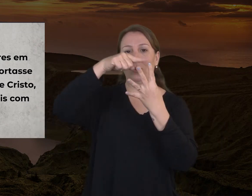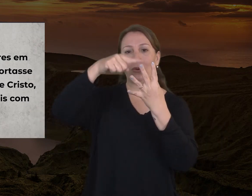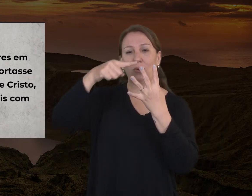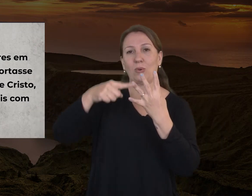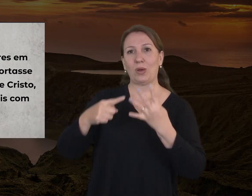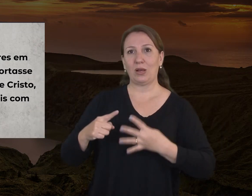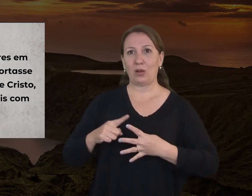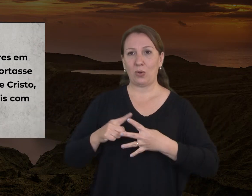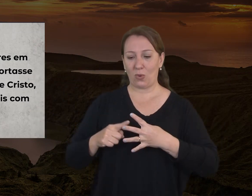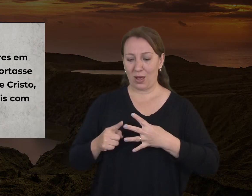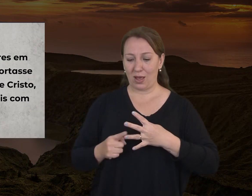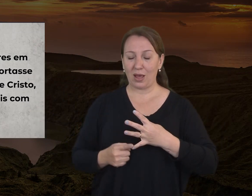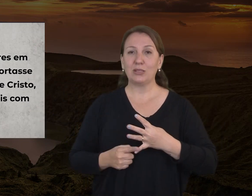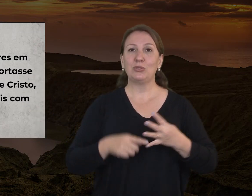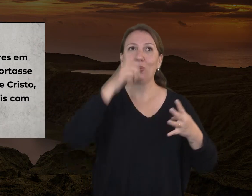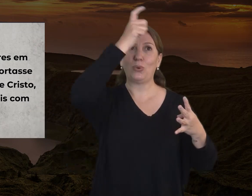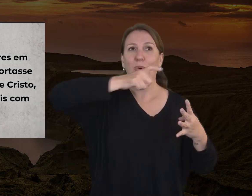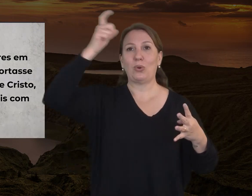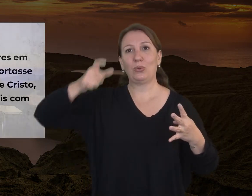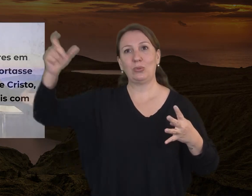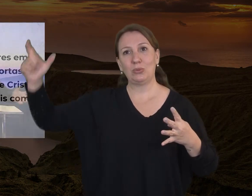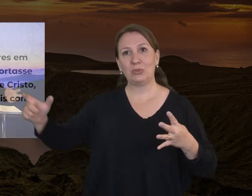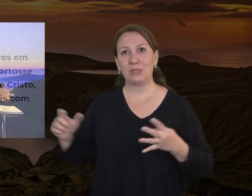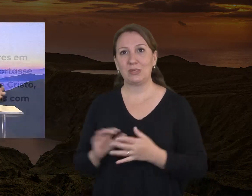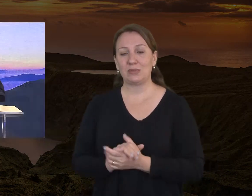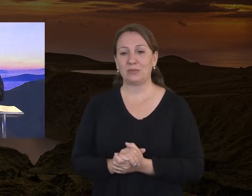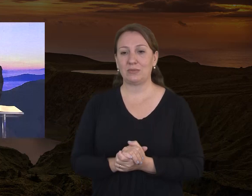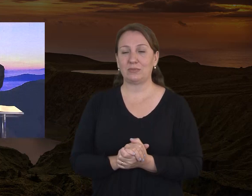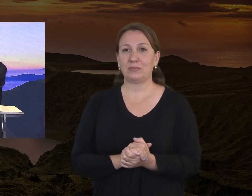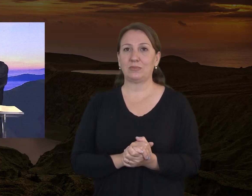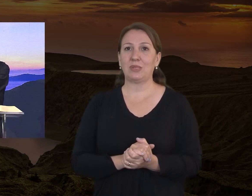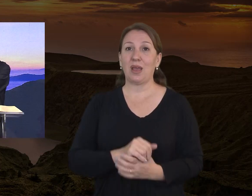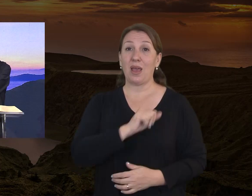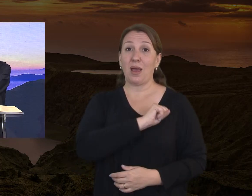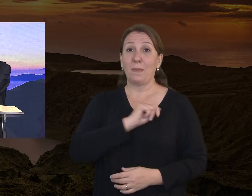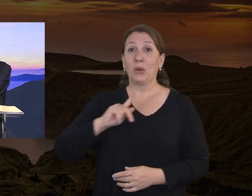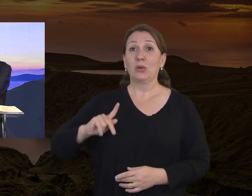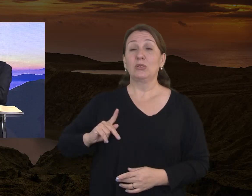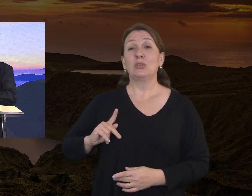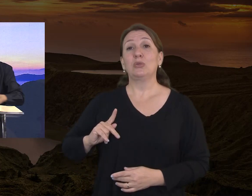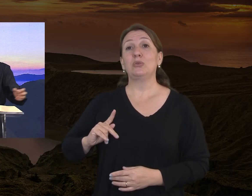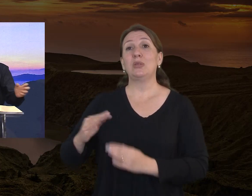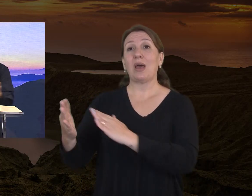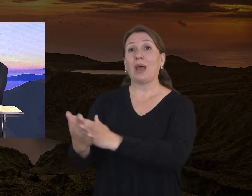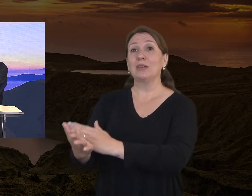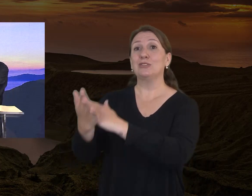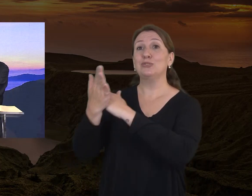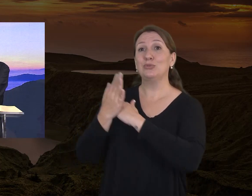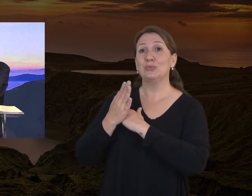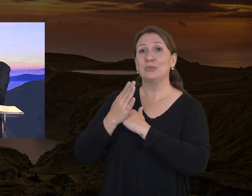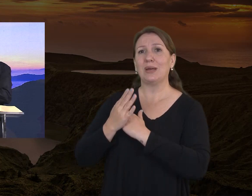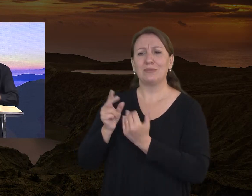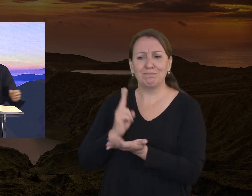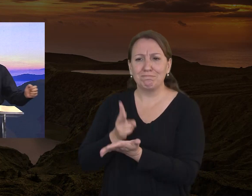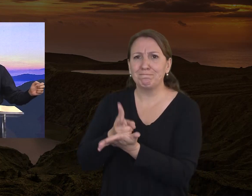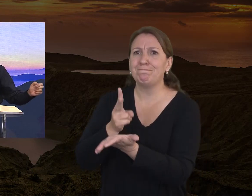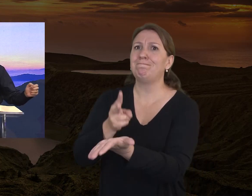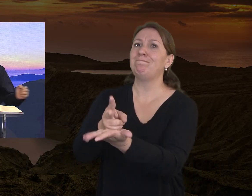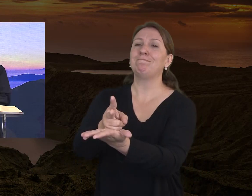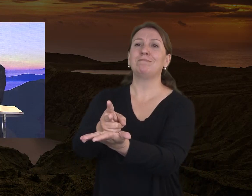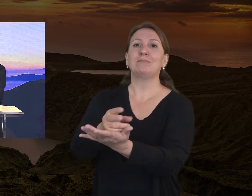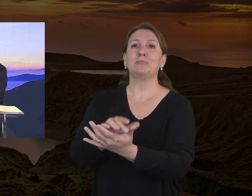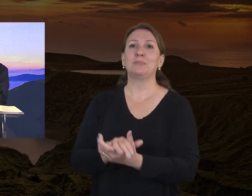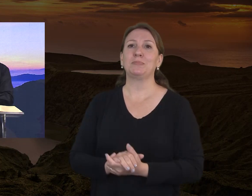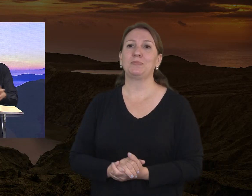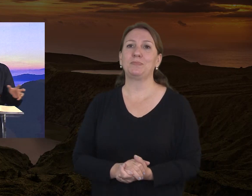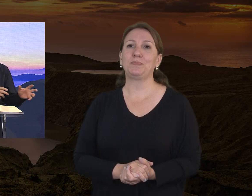esses apóstolos que estão levando você ainda para mais uma reconciliação, mais uma etapa da reconciliação. Essa